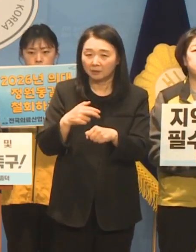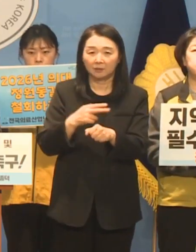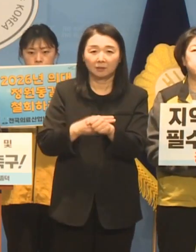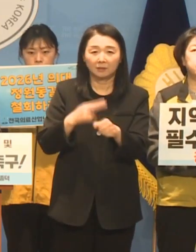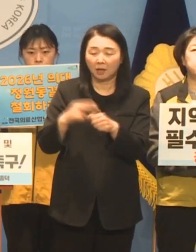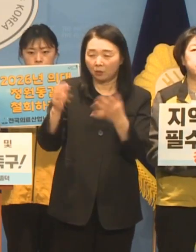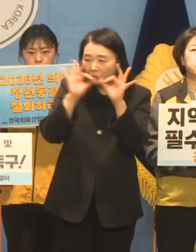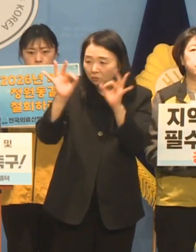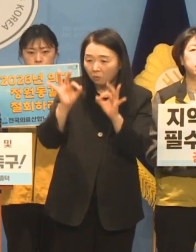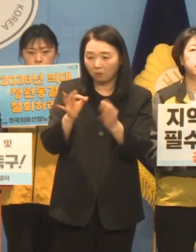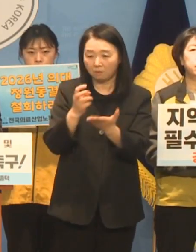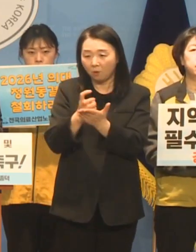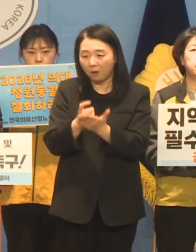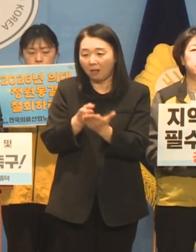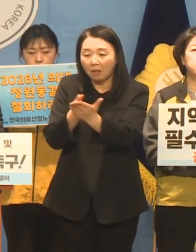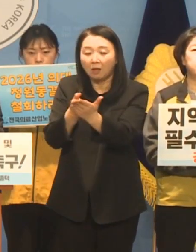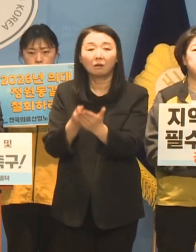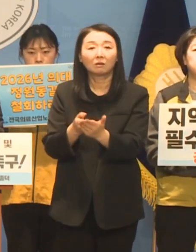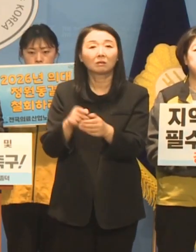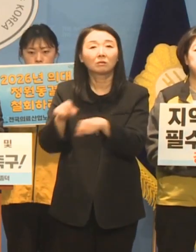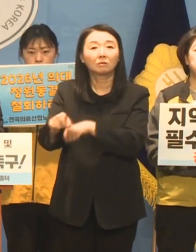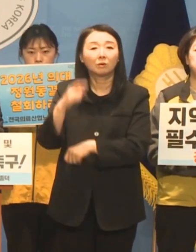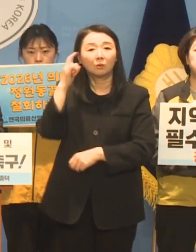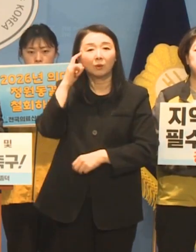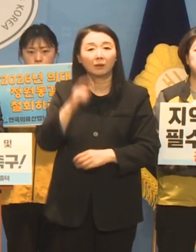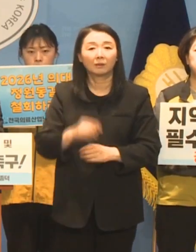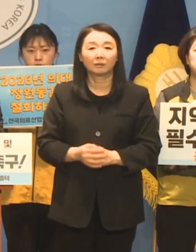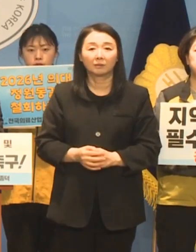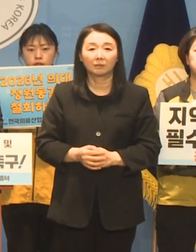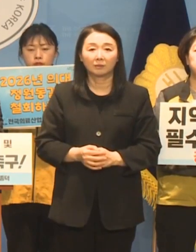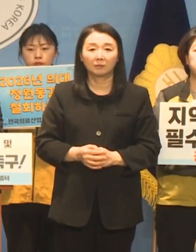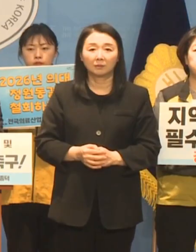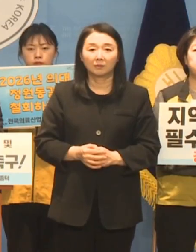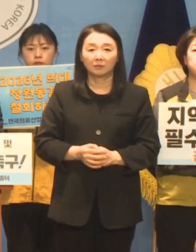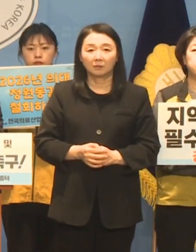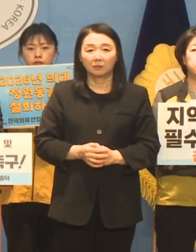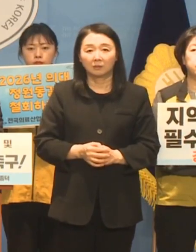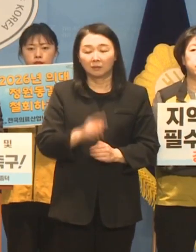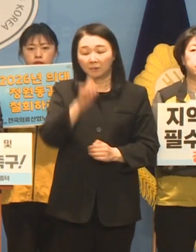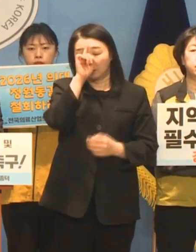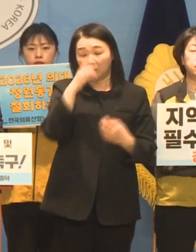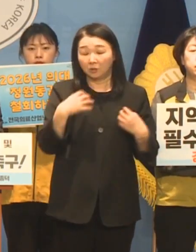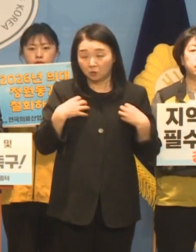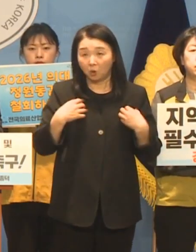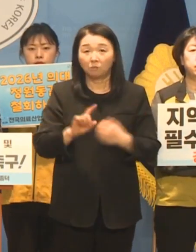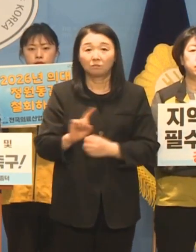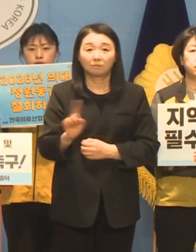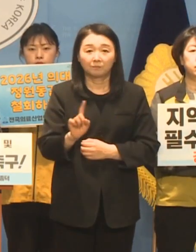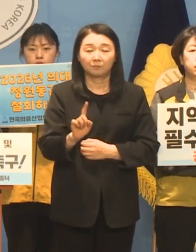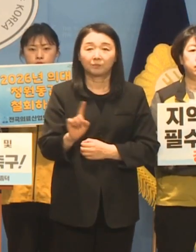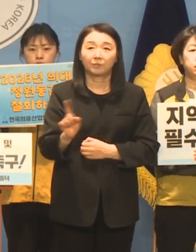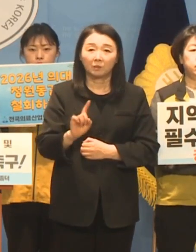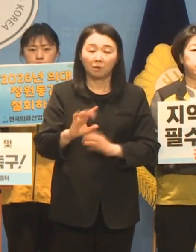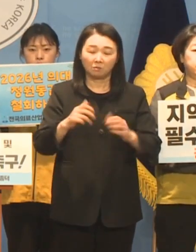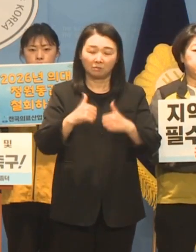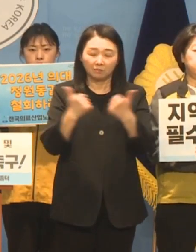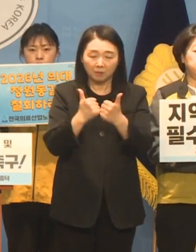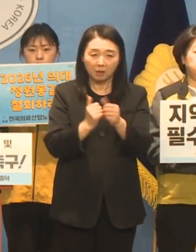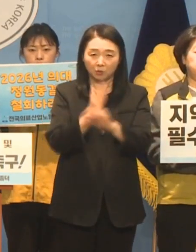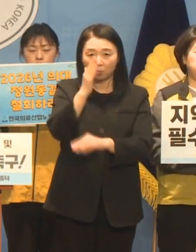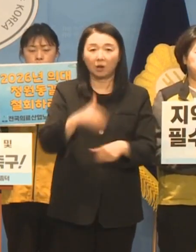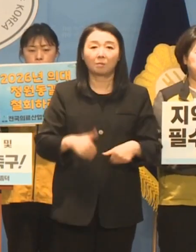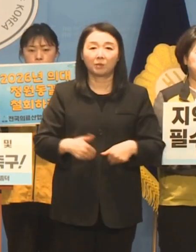미룰 것입니까? 국회는 지금 즉시 의료인력 수급추계위원회법을 본회의에서